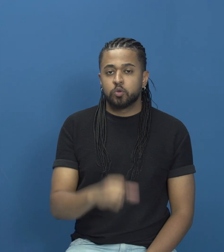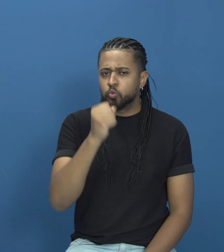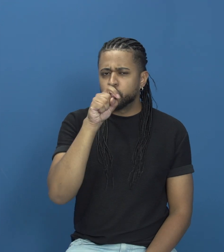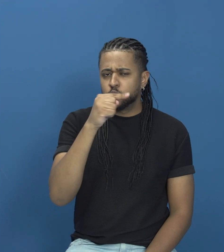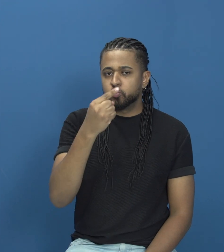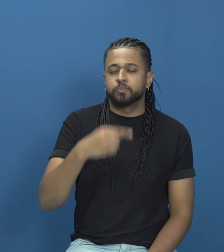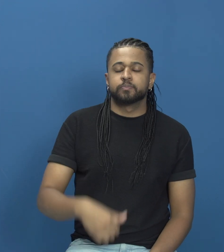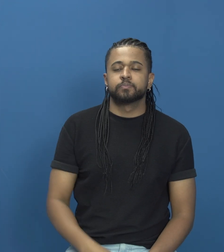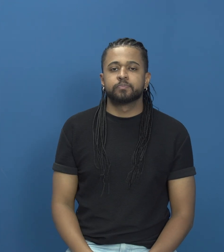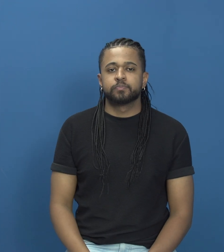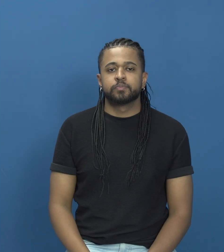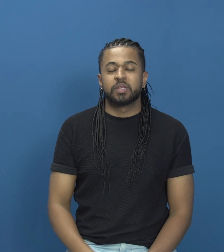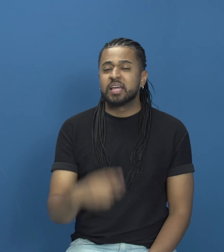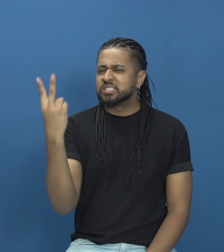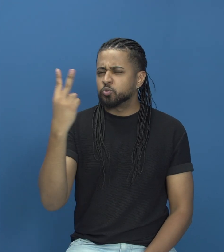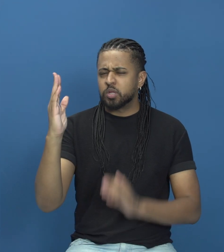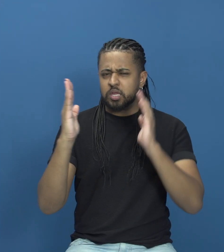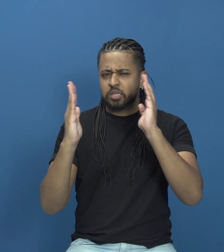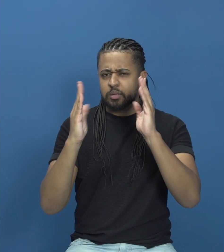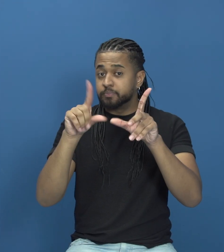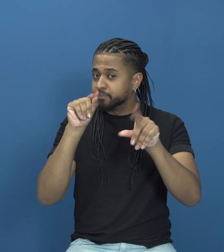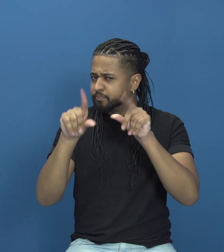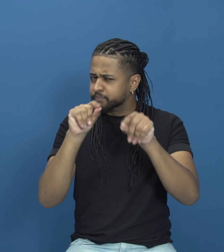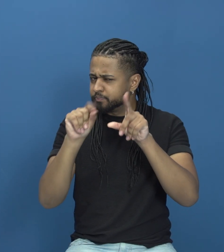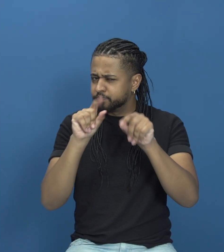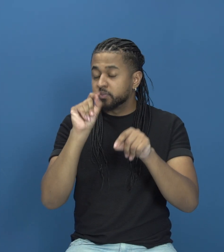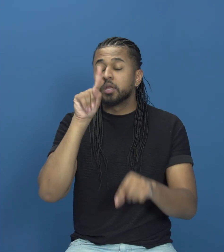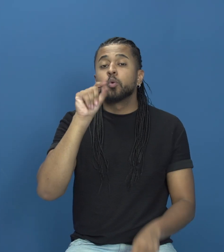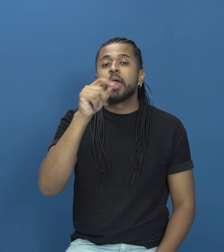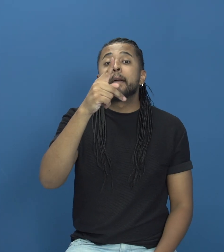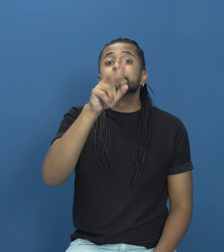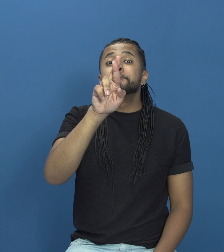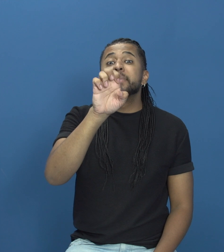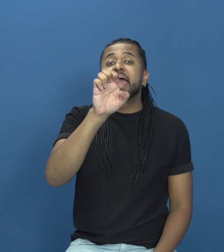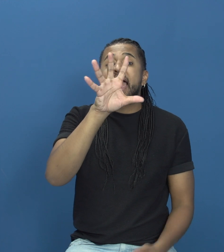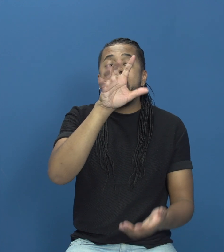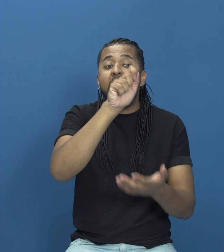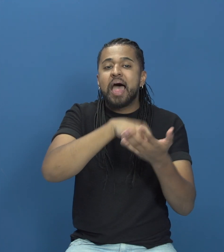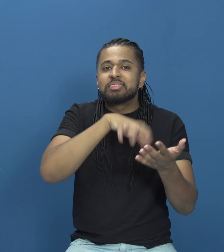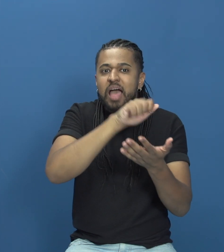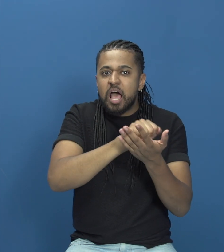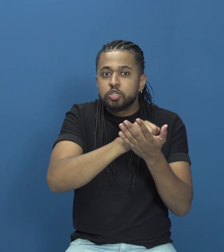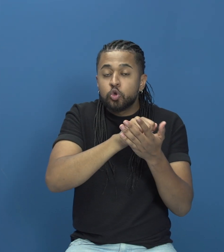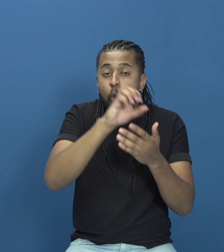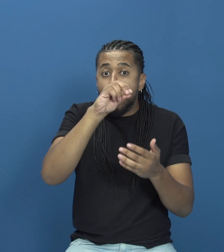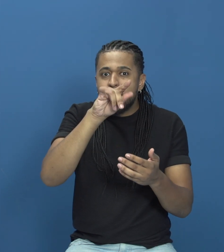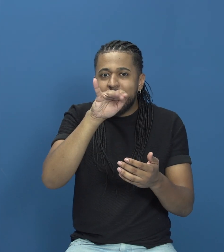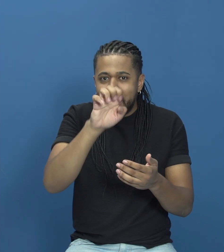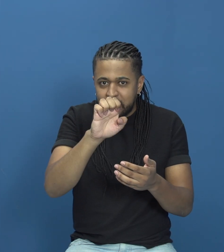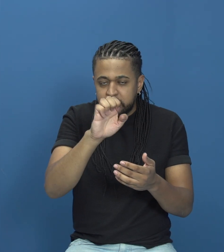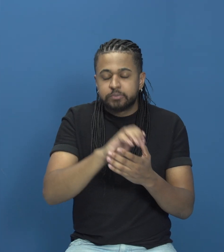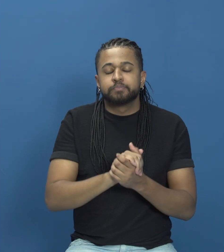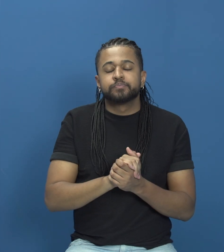8.1. A segunda etapa de seleção consiste no pré-cadastro online do